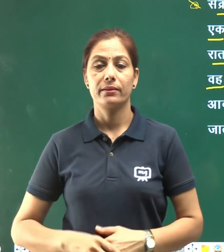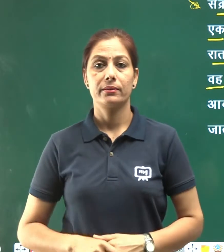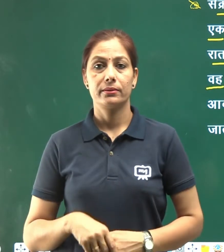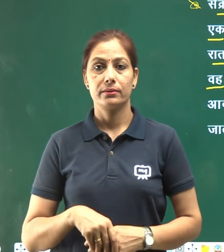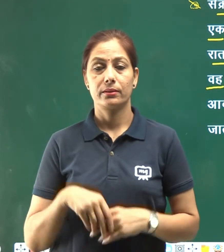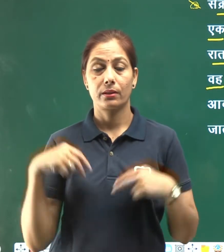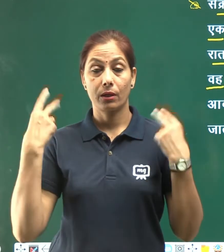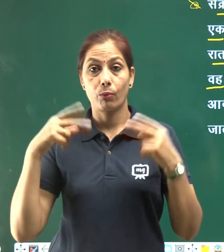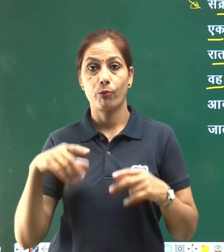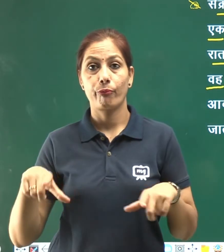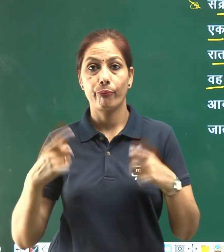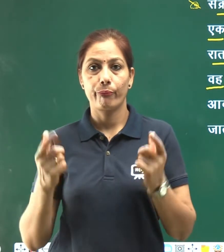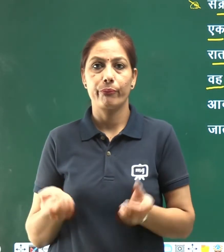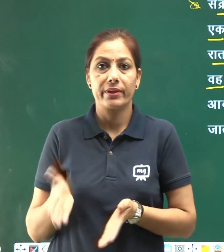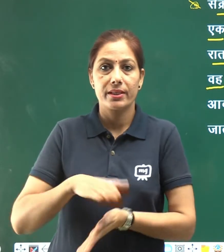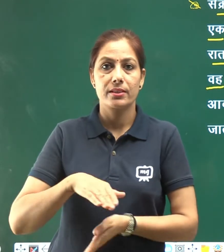वह गिर जाता है